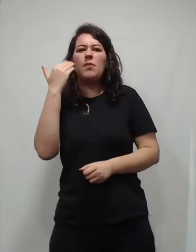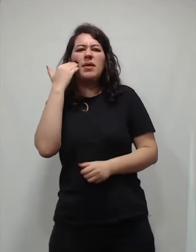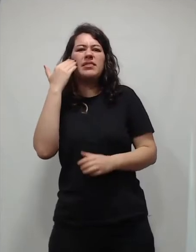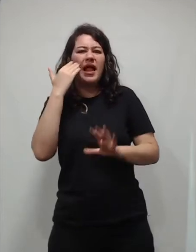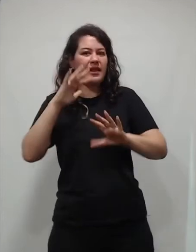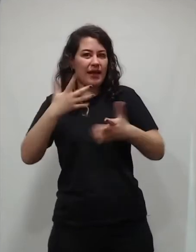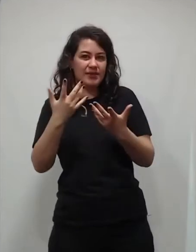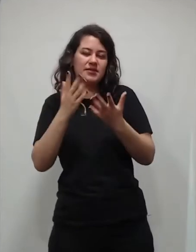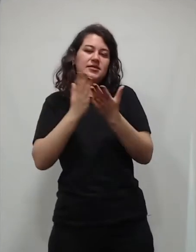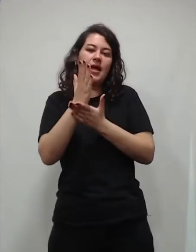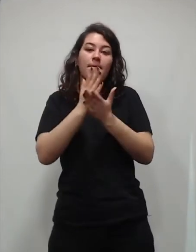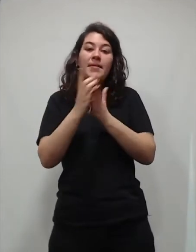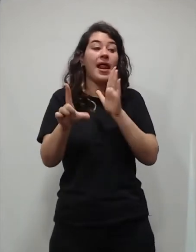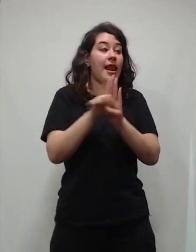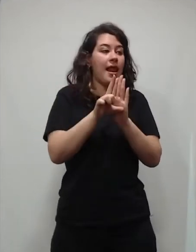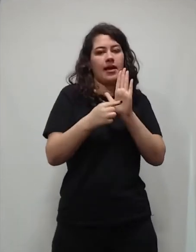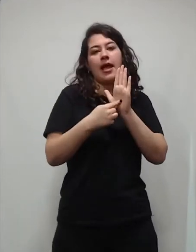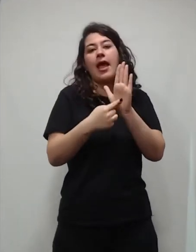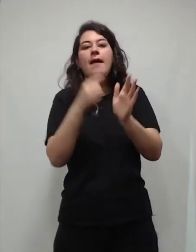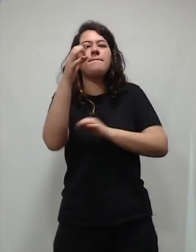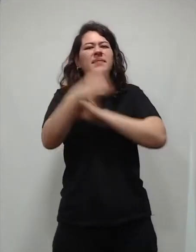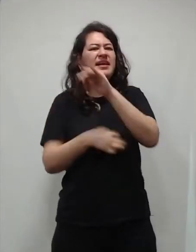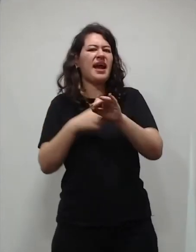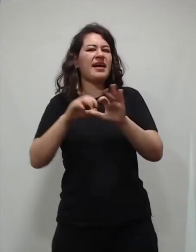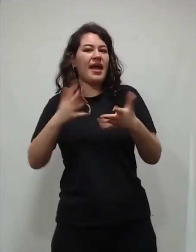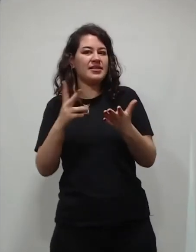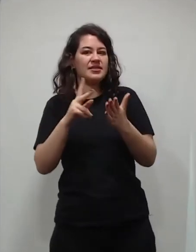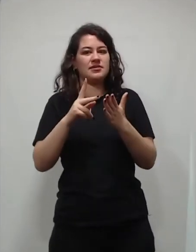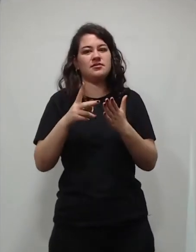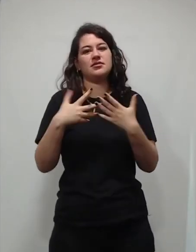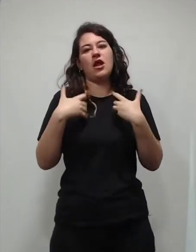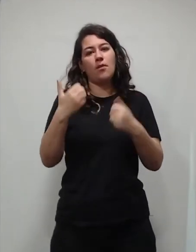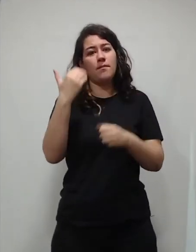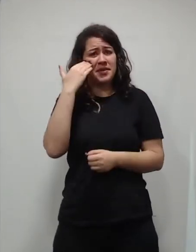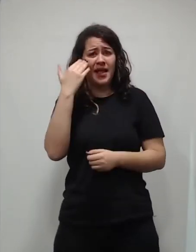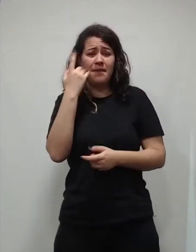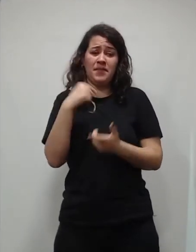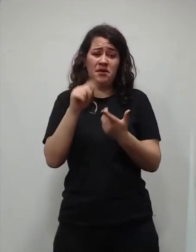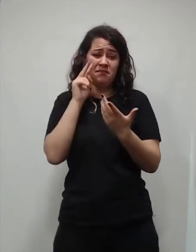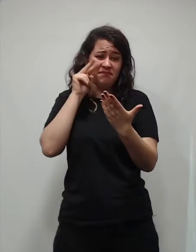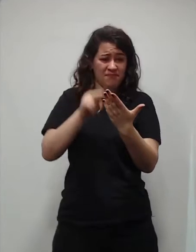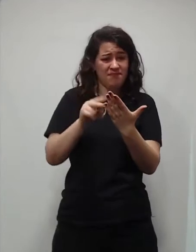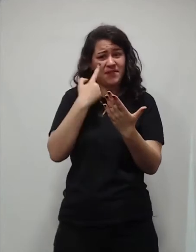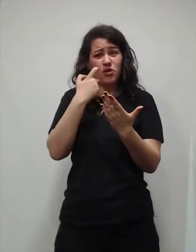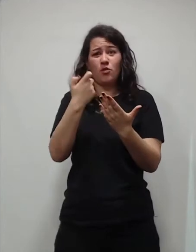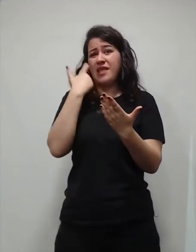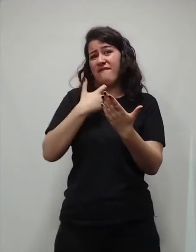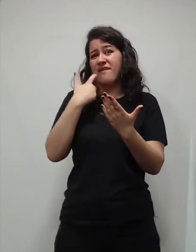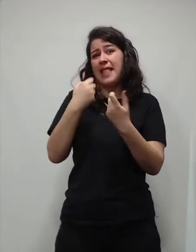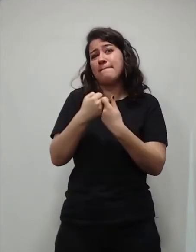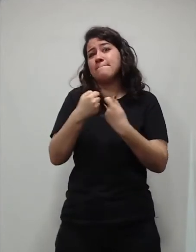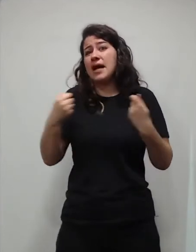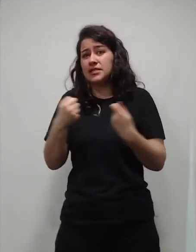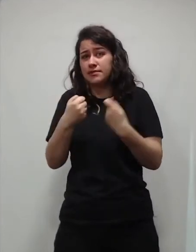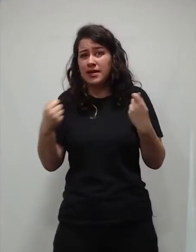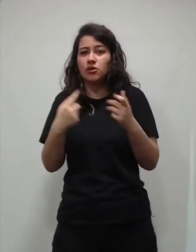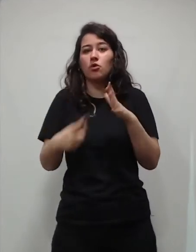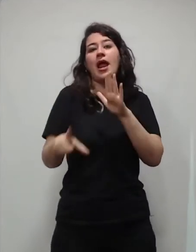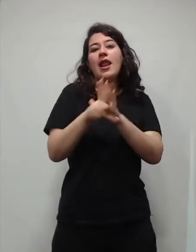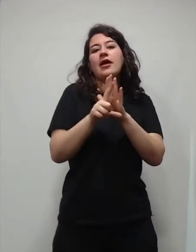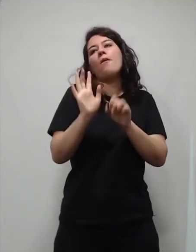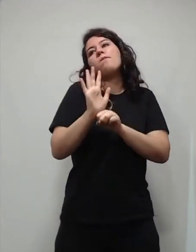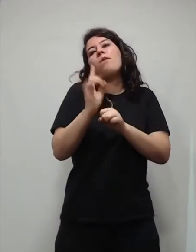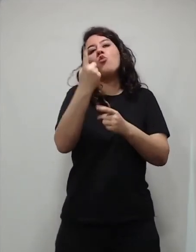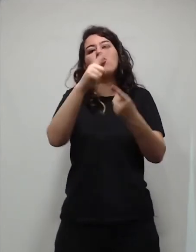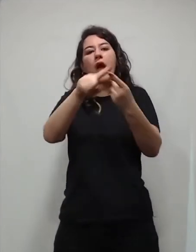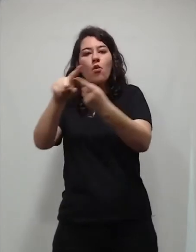ley define qué va a entender por su objeto, pero podría haber entendido un montón de cosas, ¿no? También la ley es una disputa, es